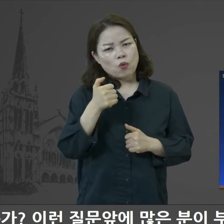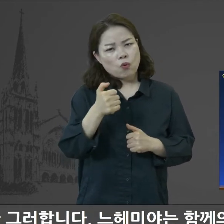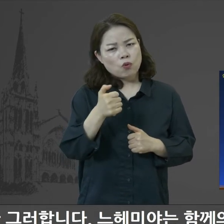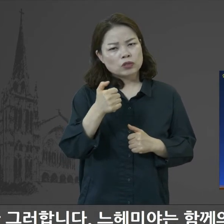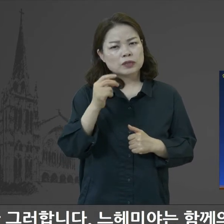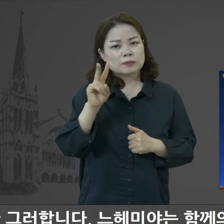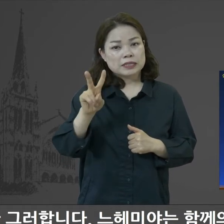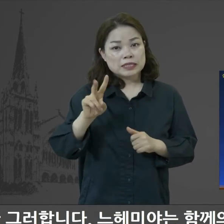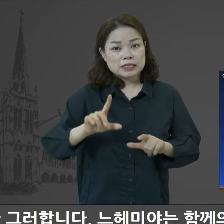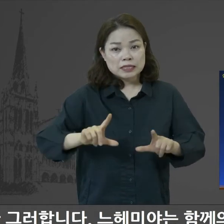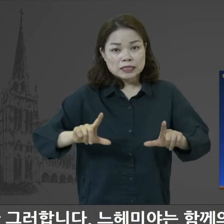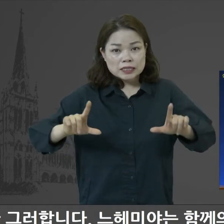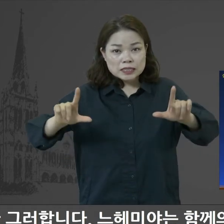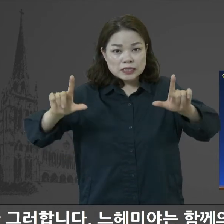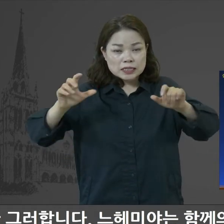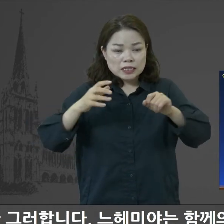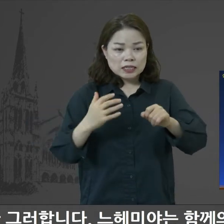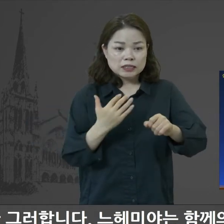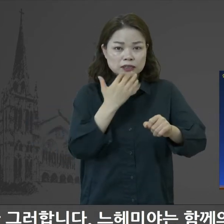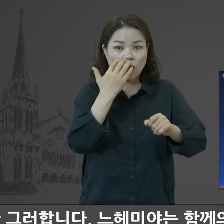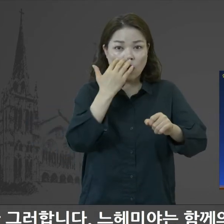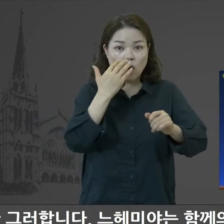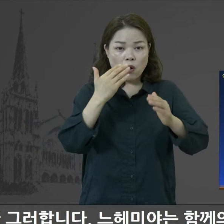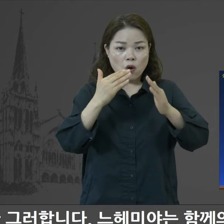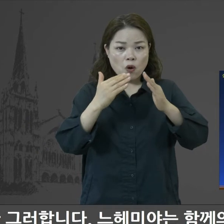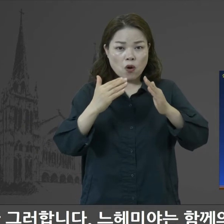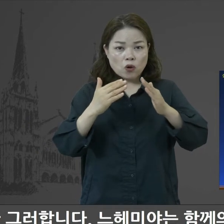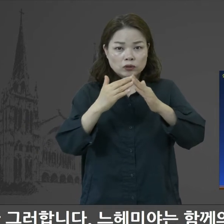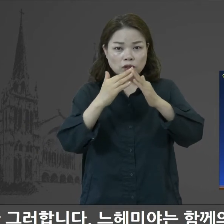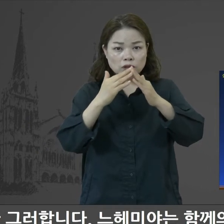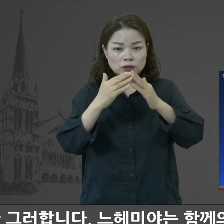52일 만에 성벽을 재건할 수 있었던